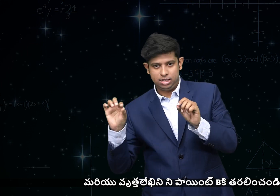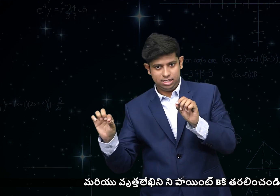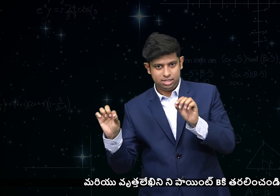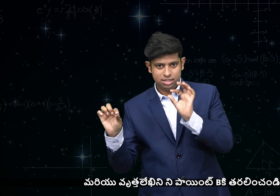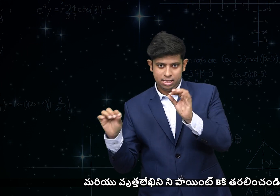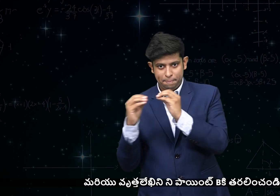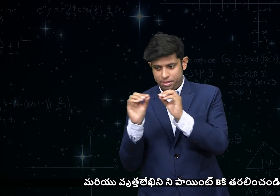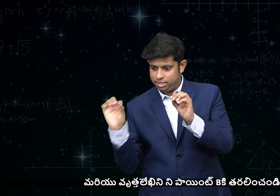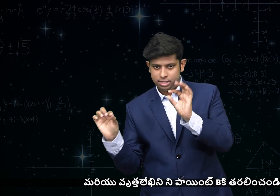Bకి తరలించండి.